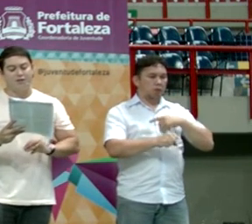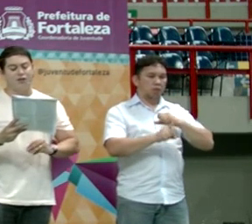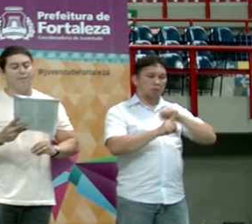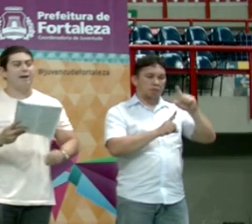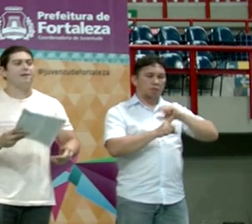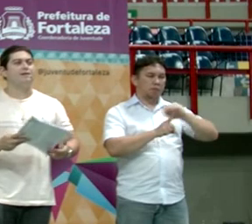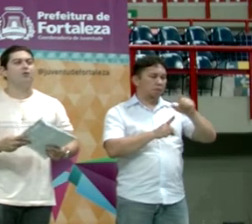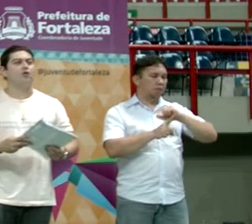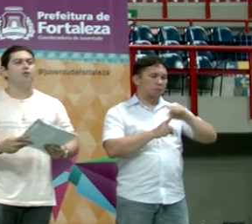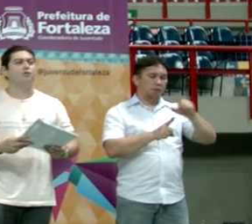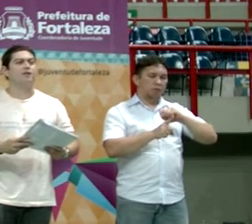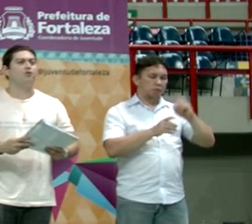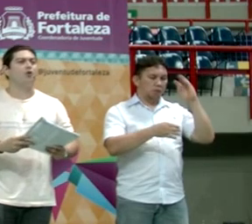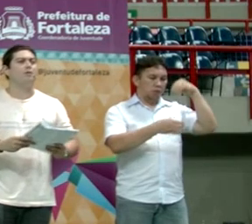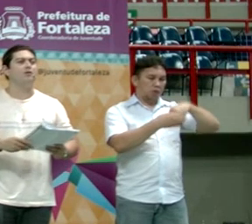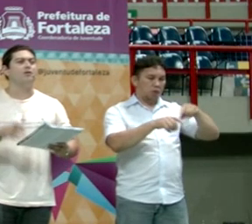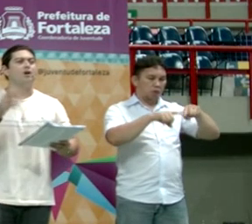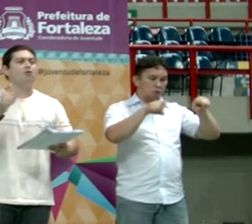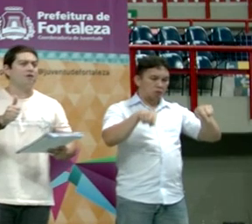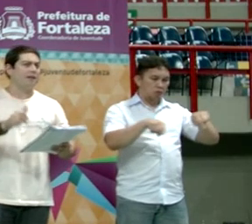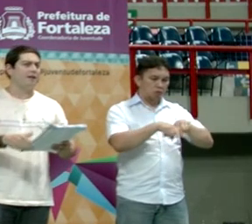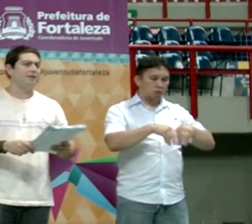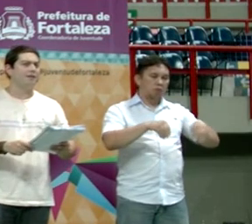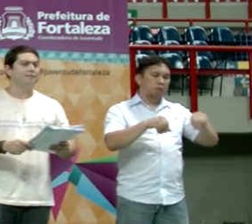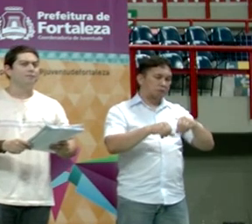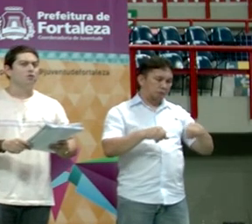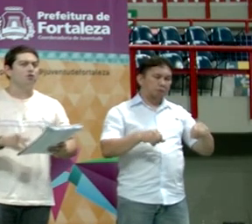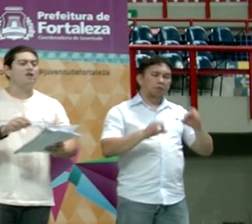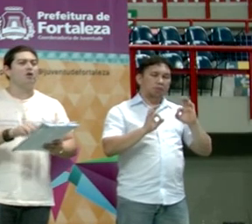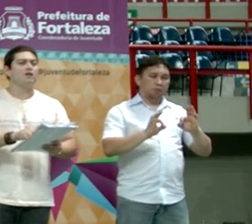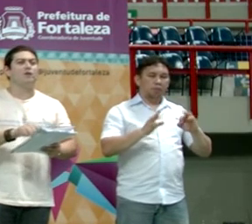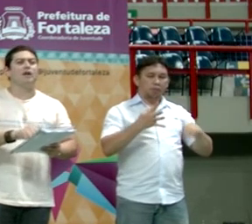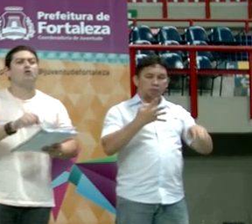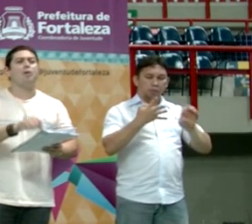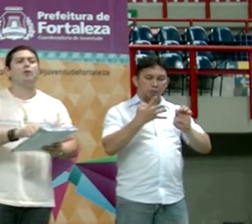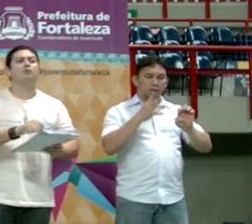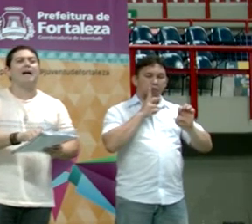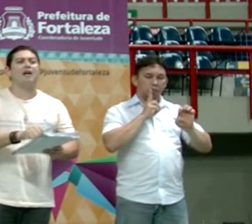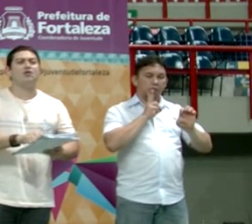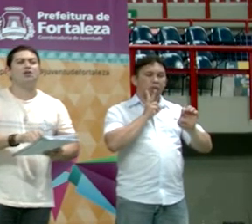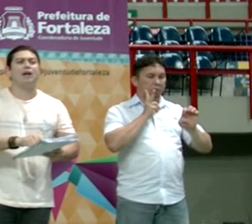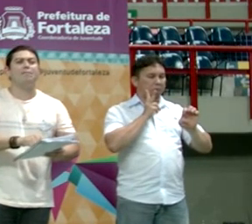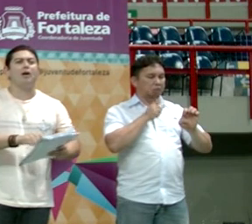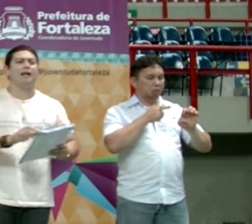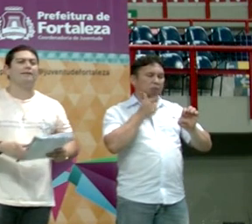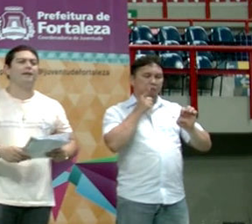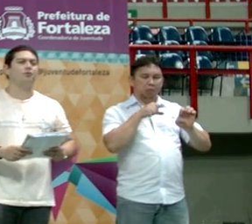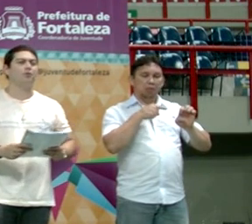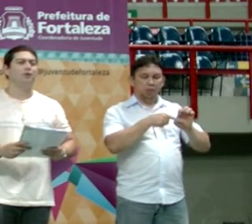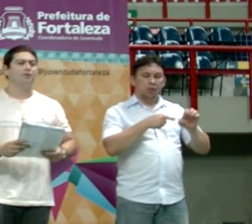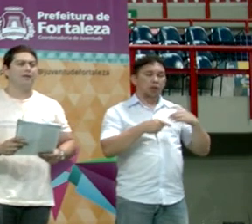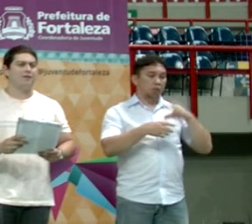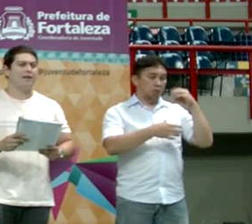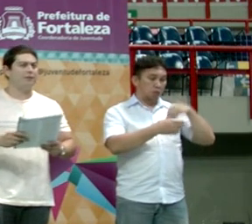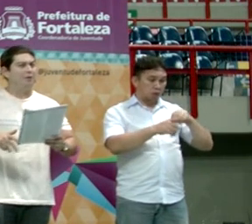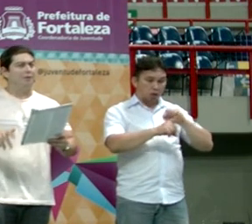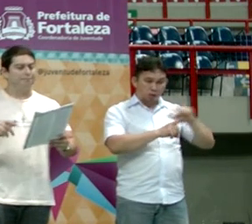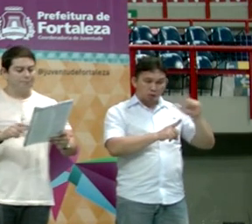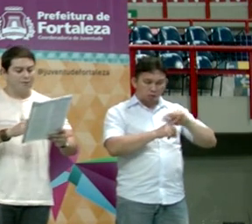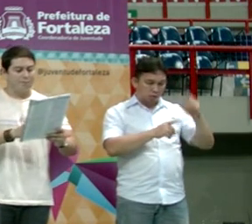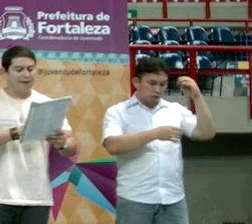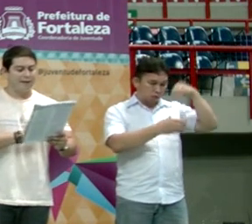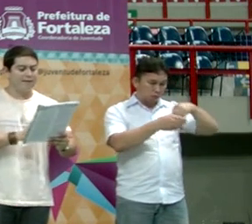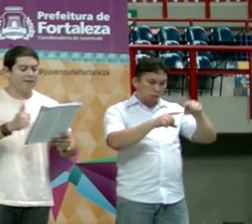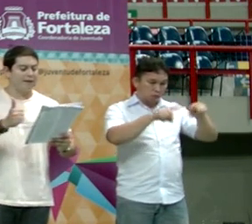taxa que se estabelece em seus domínios. Com certeza, os senhores feudais cobram taxa de quem mora lá dentro, tá